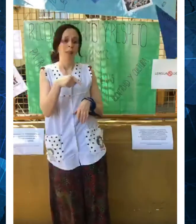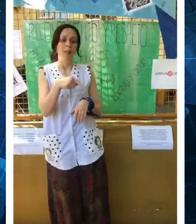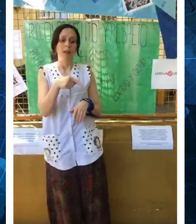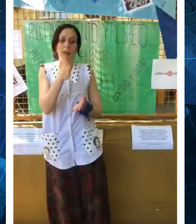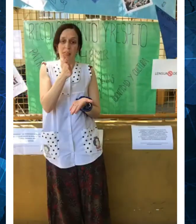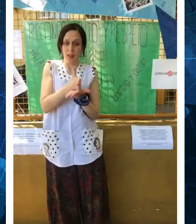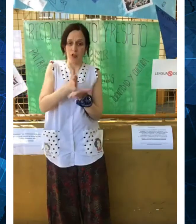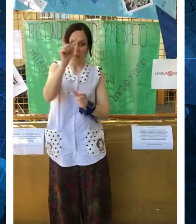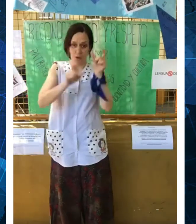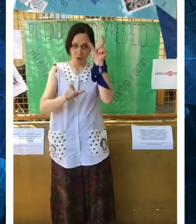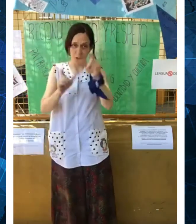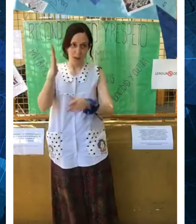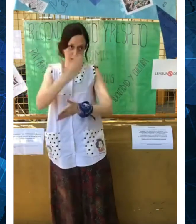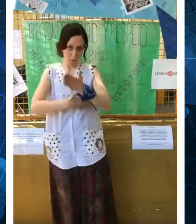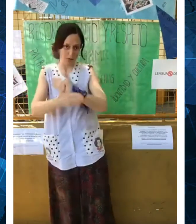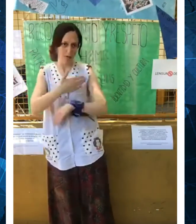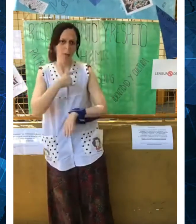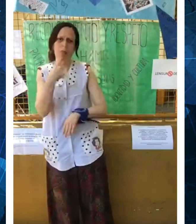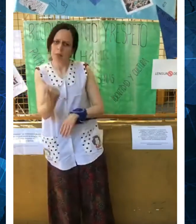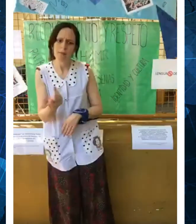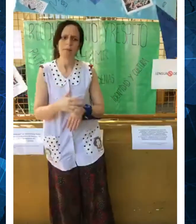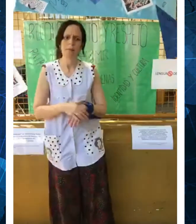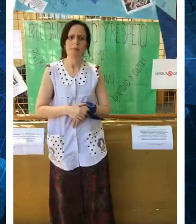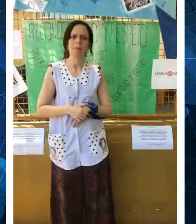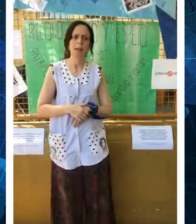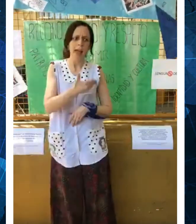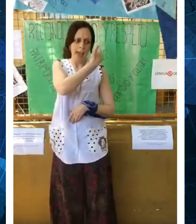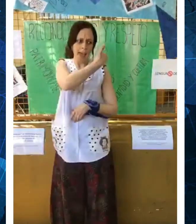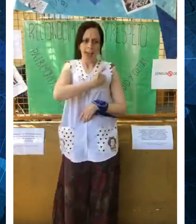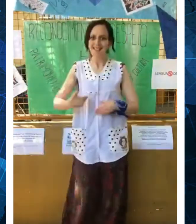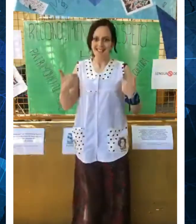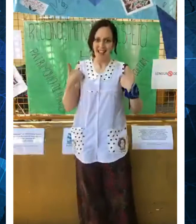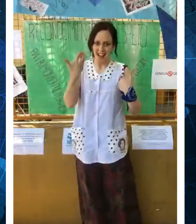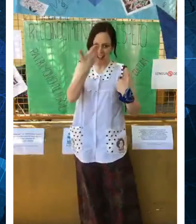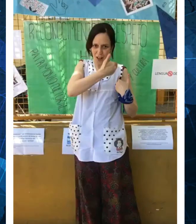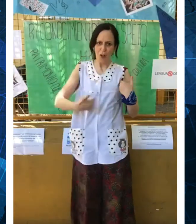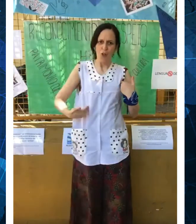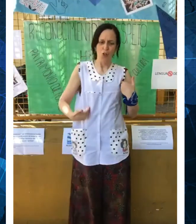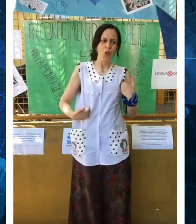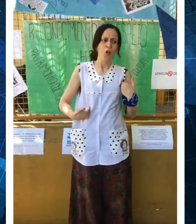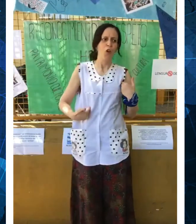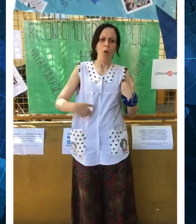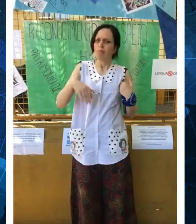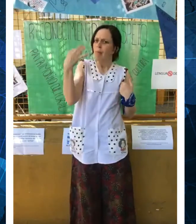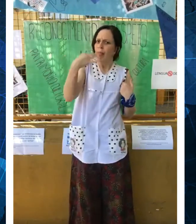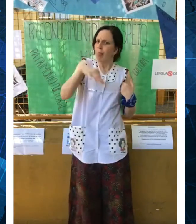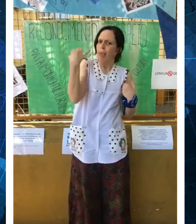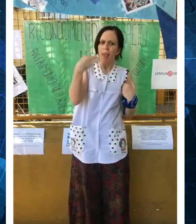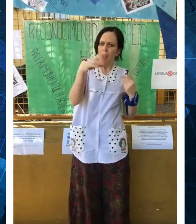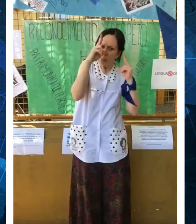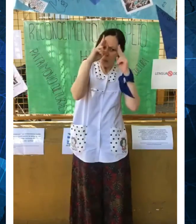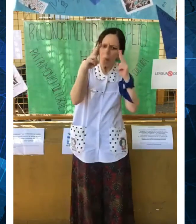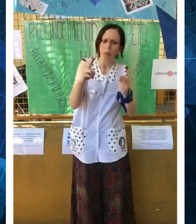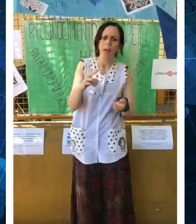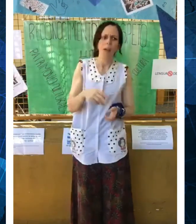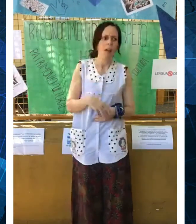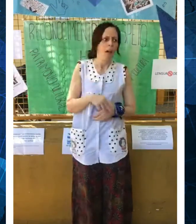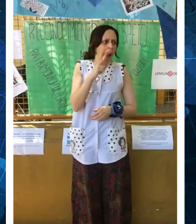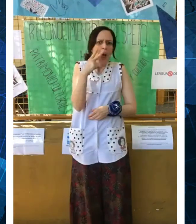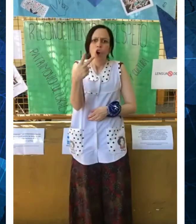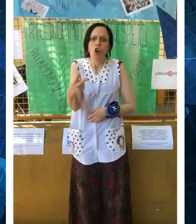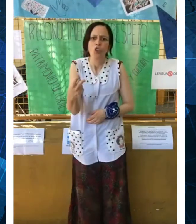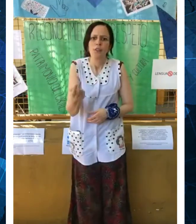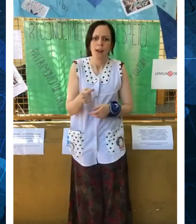para garantizar este derecho a la educación. La Convención de los Derechos de las Personas con Discapacidad dice que el Estado